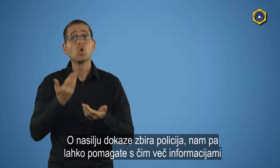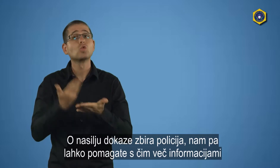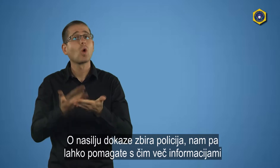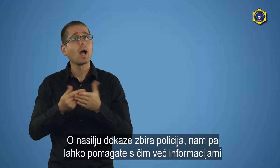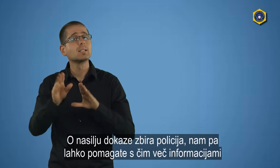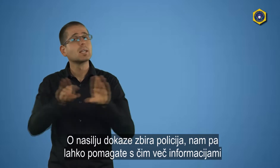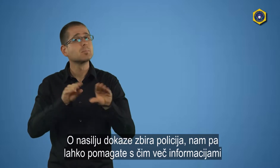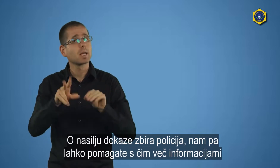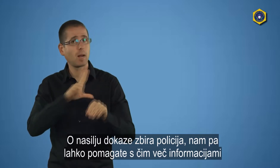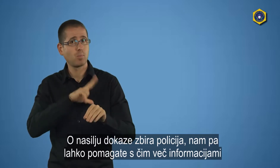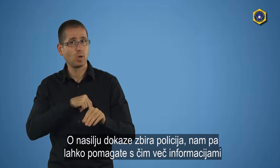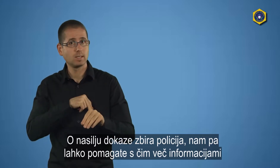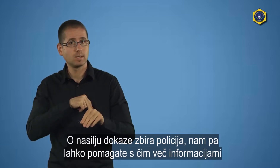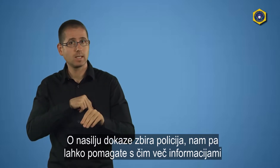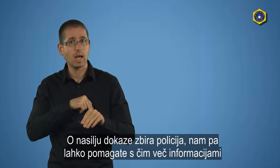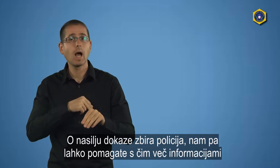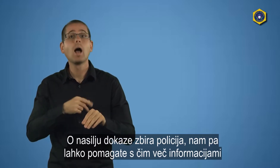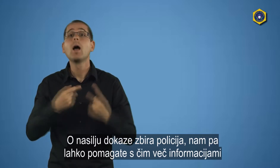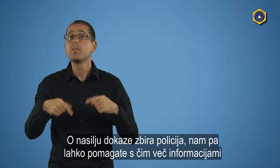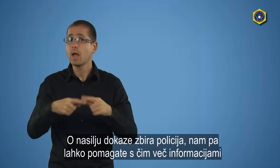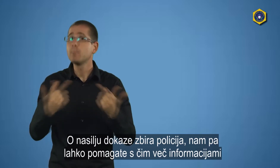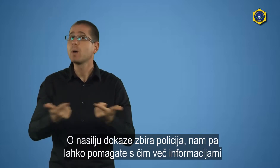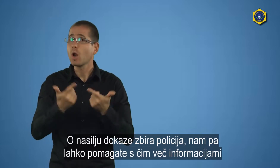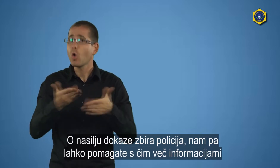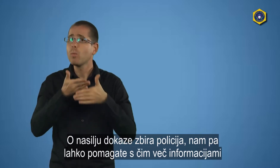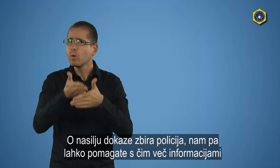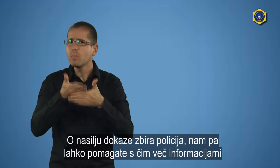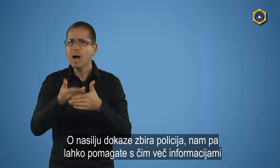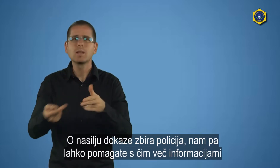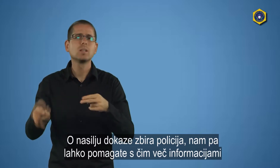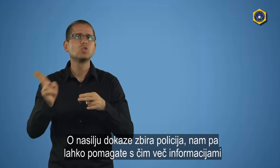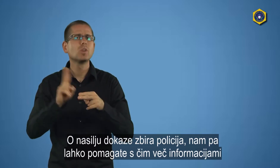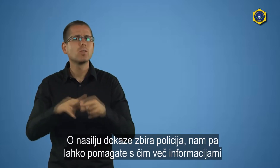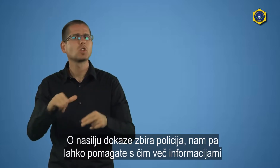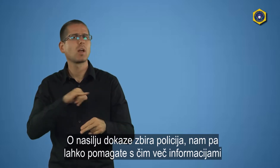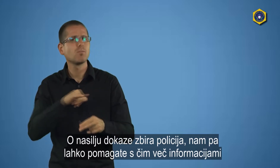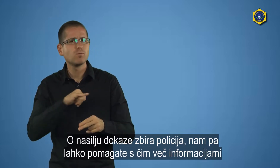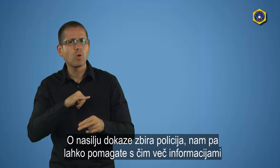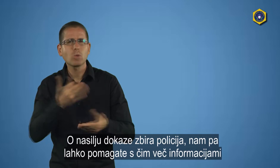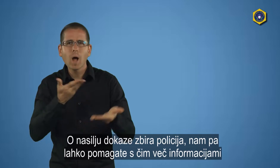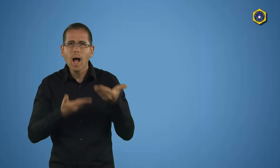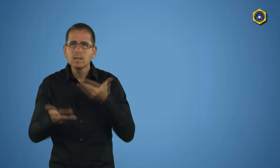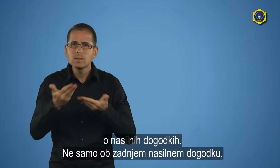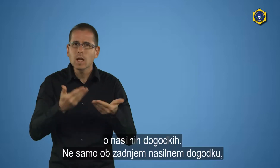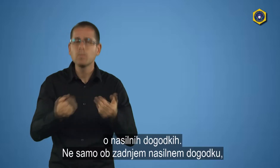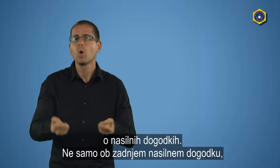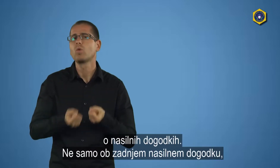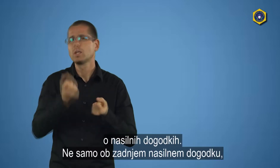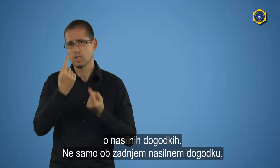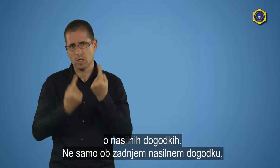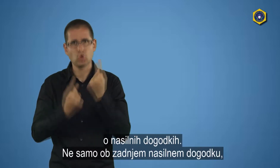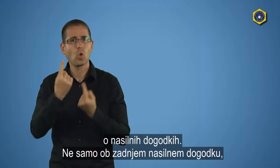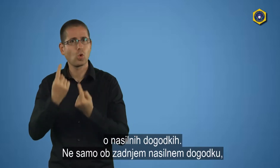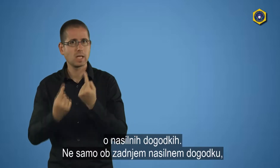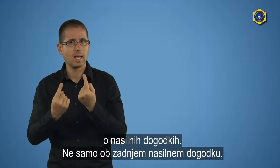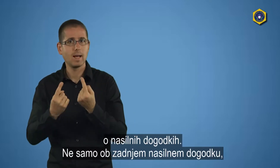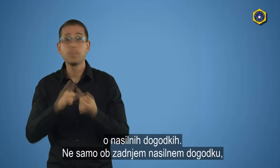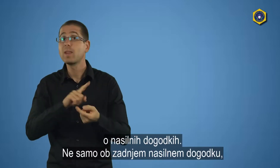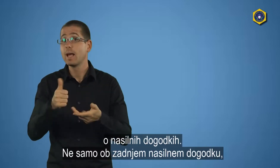dokaze izbira policija. Nam pa lahko pomagate s čim več informacijami o nasilnih dogodkih.